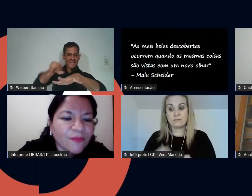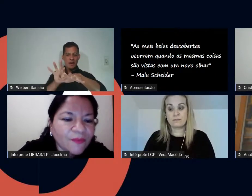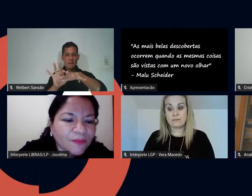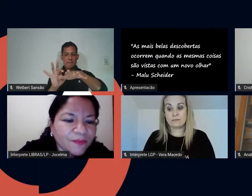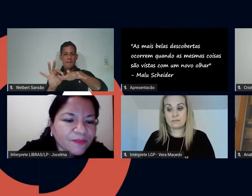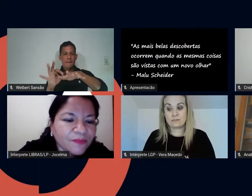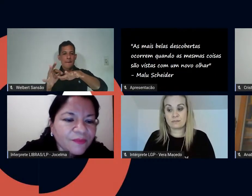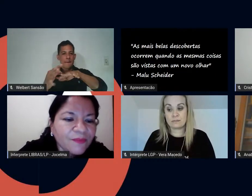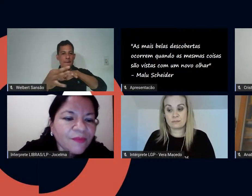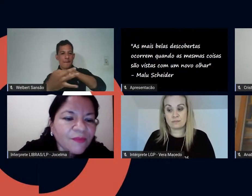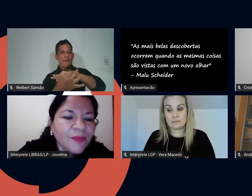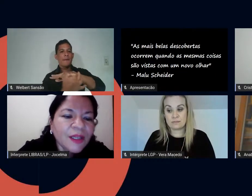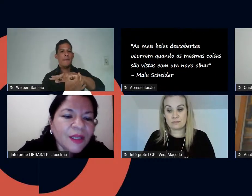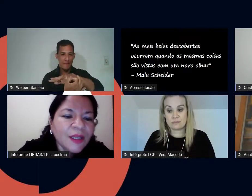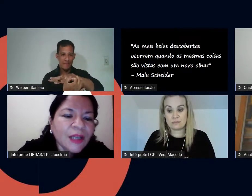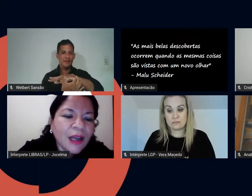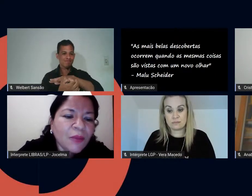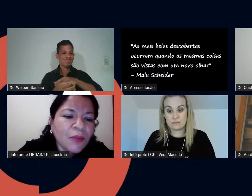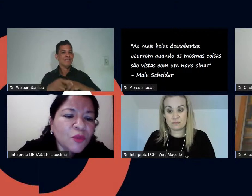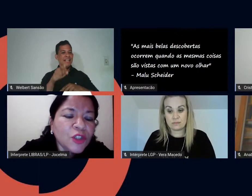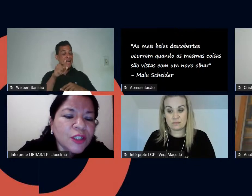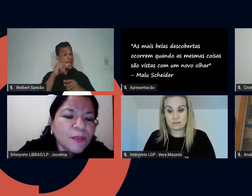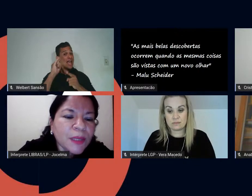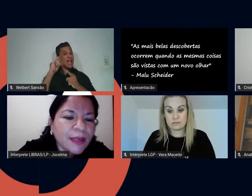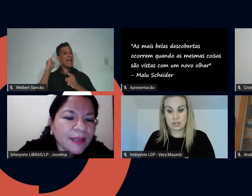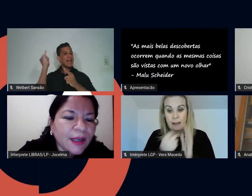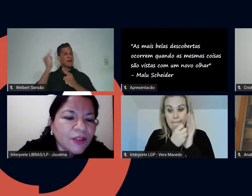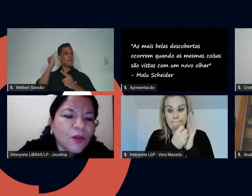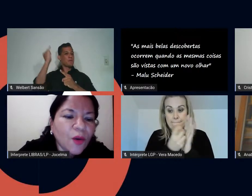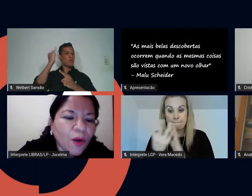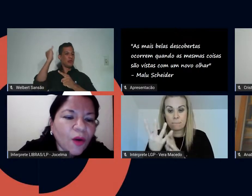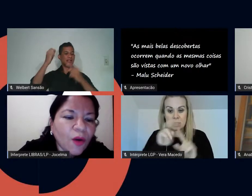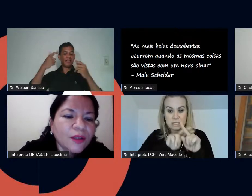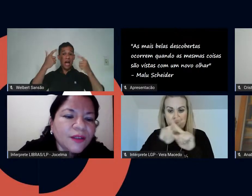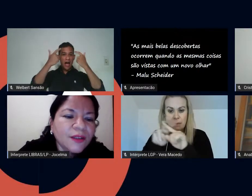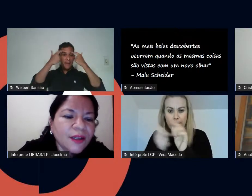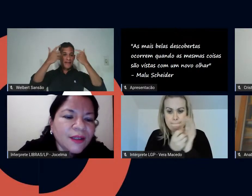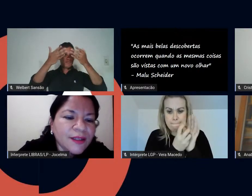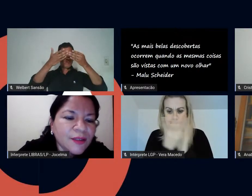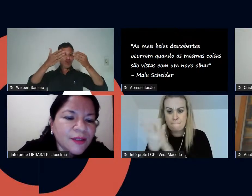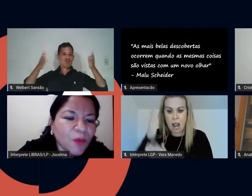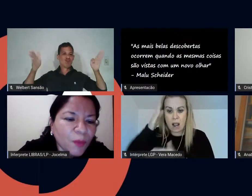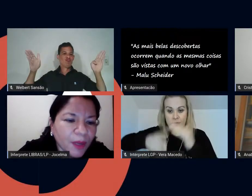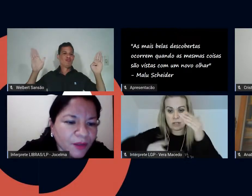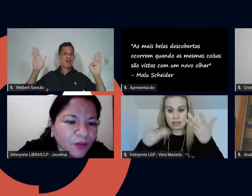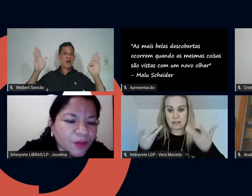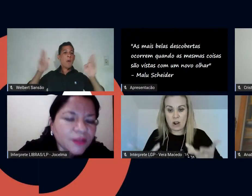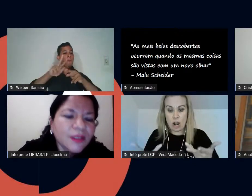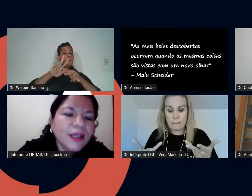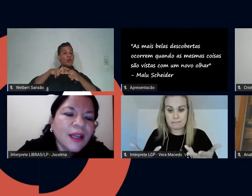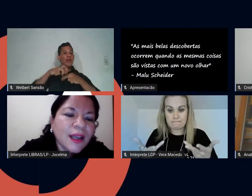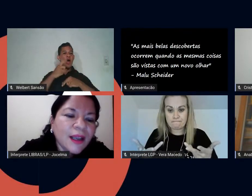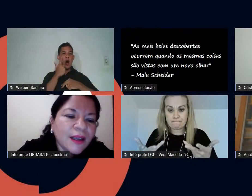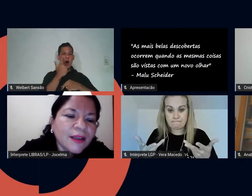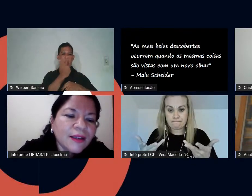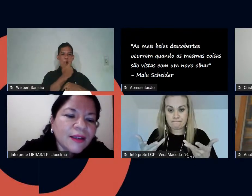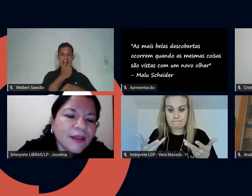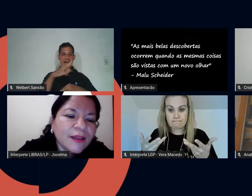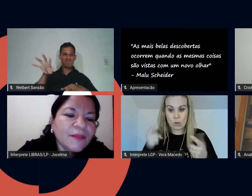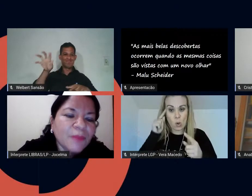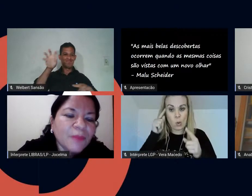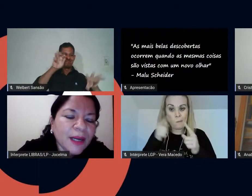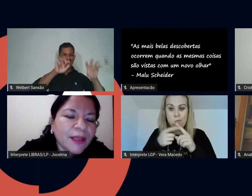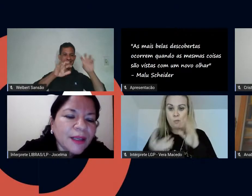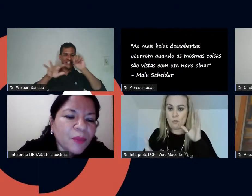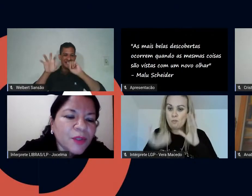educacional, a multidisciplinaridade que ocorre nesses momentos para que a